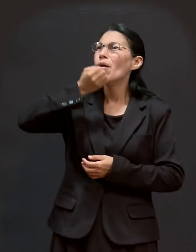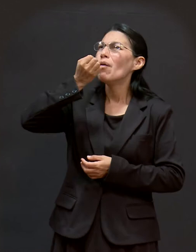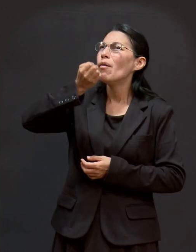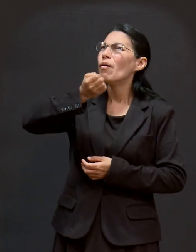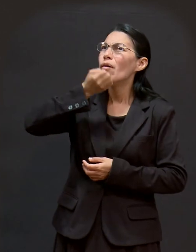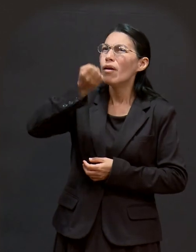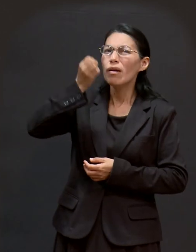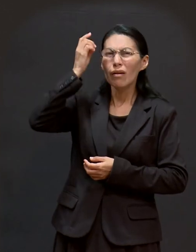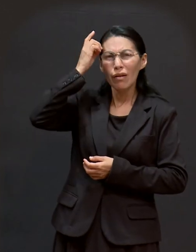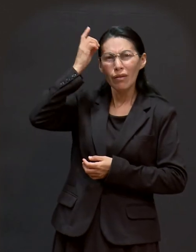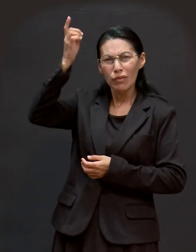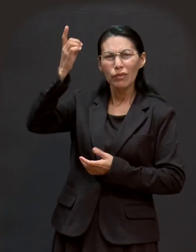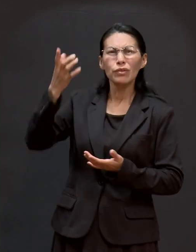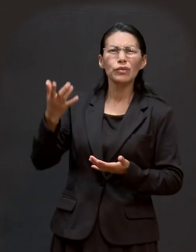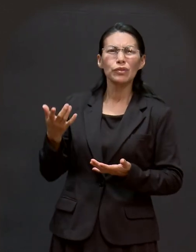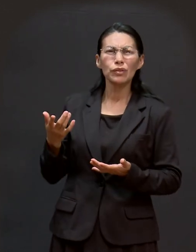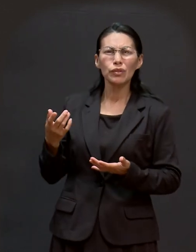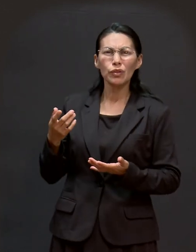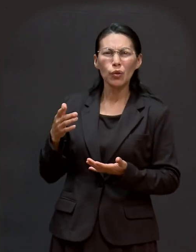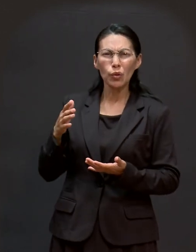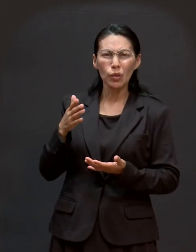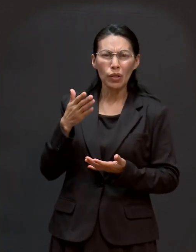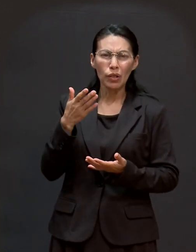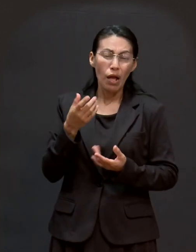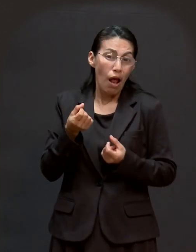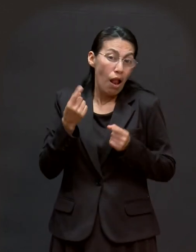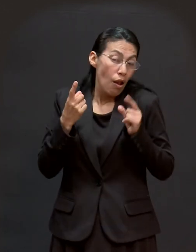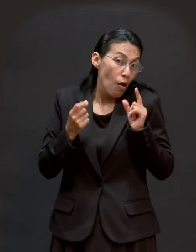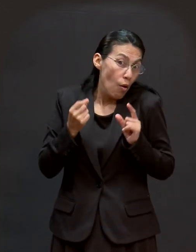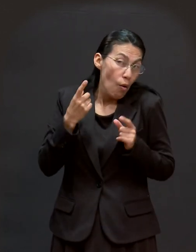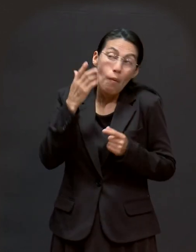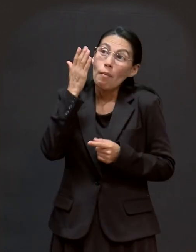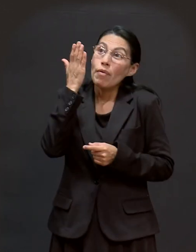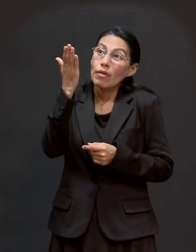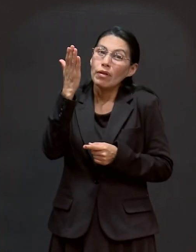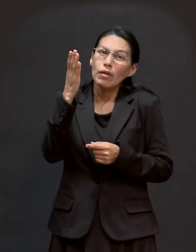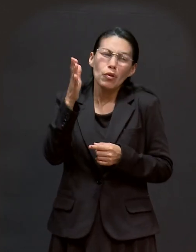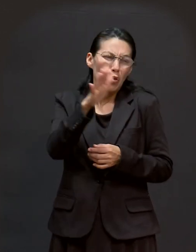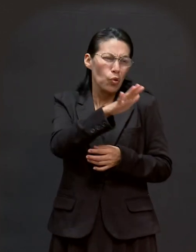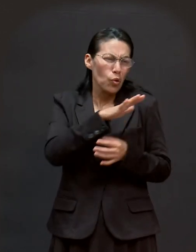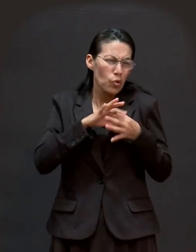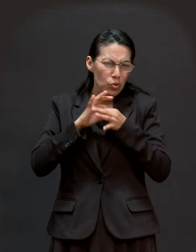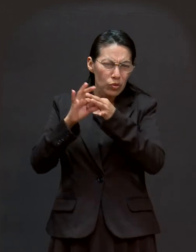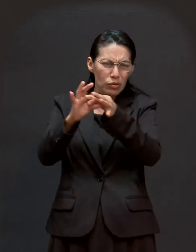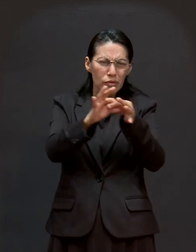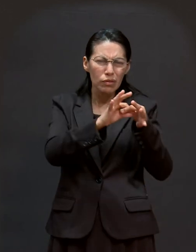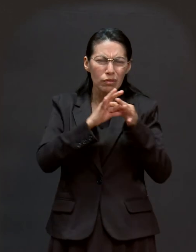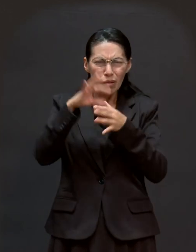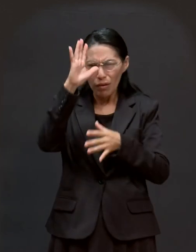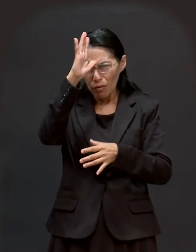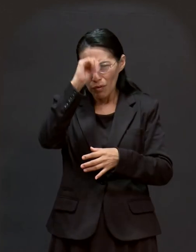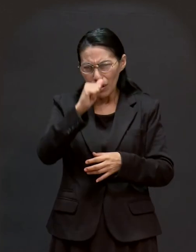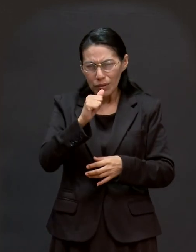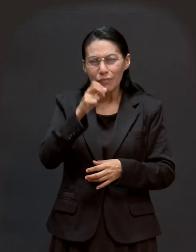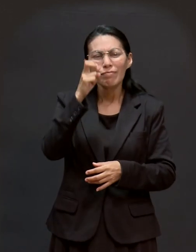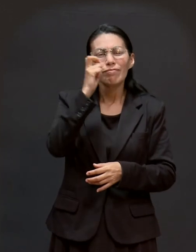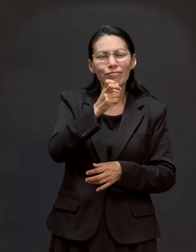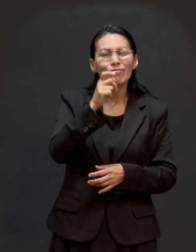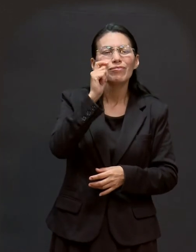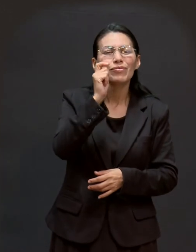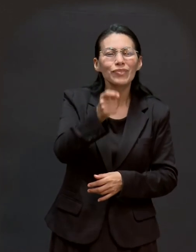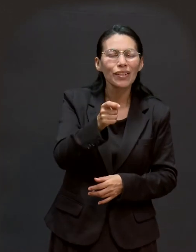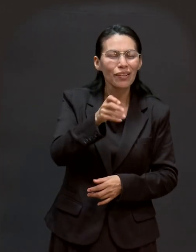padre que está en los cielos algo les será concedido si así es y eso es